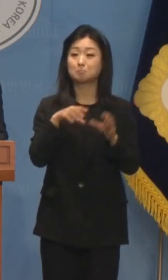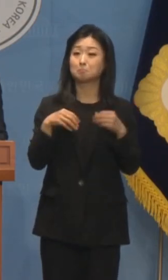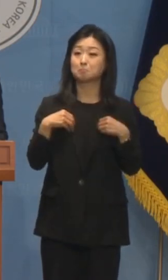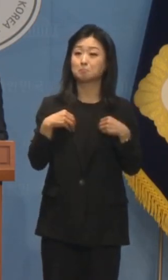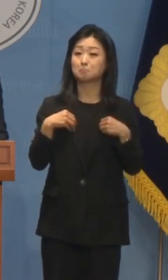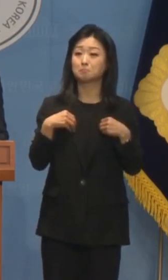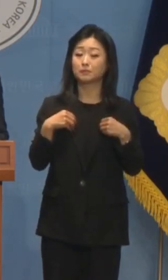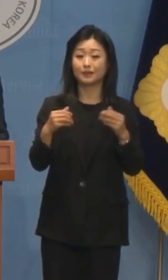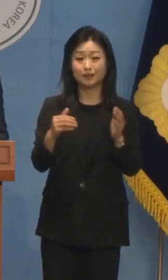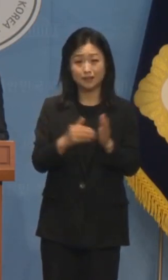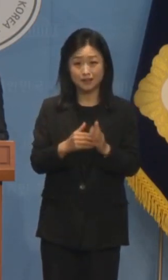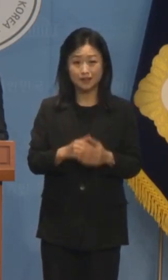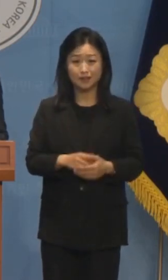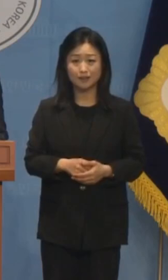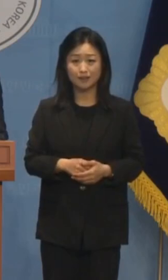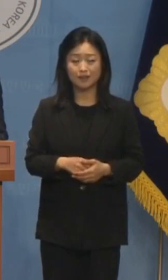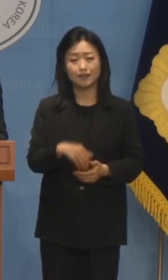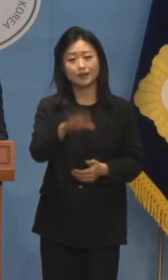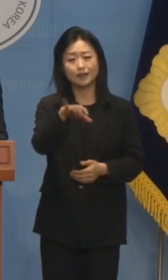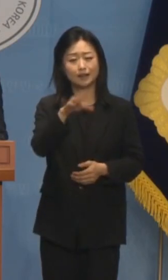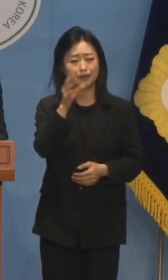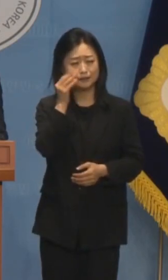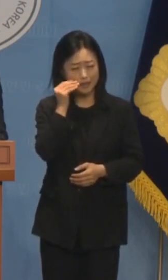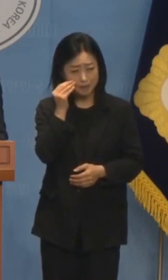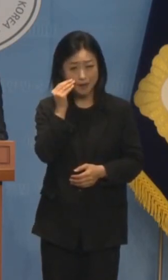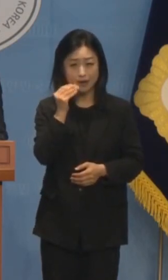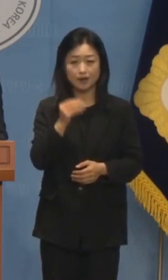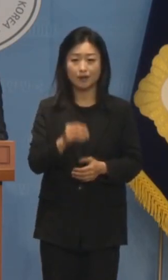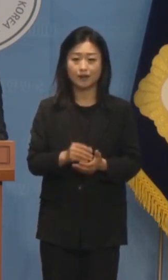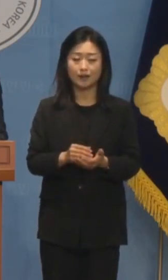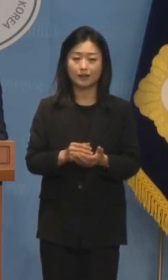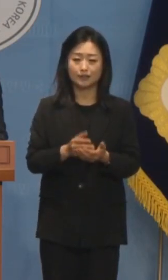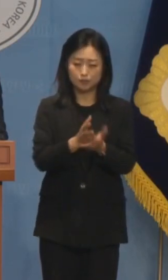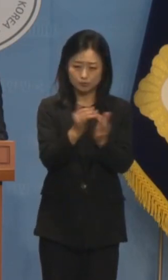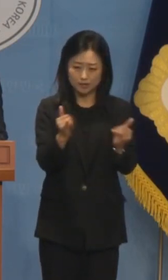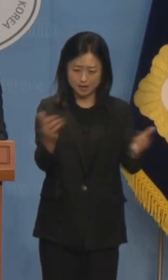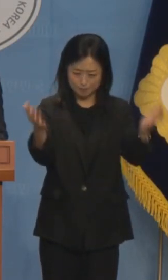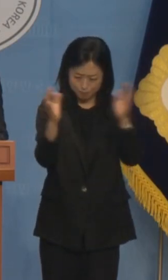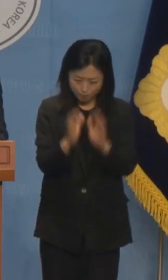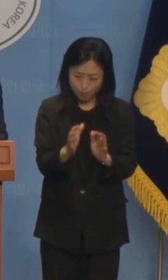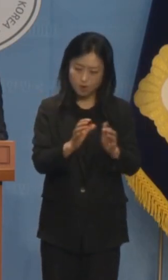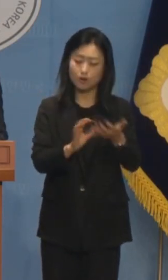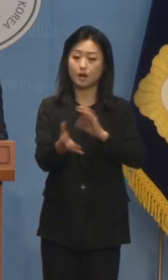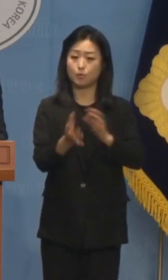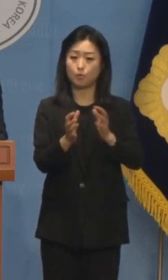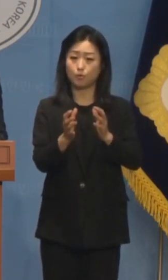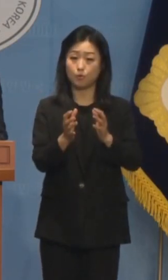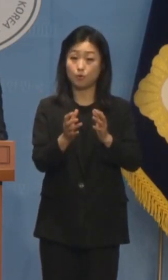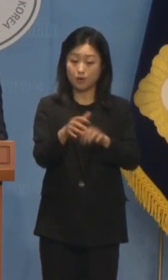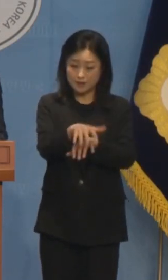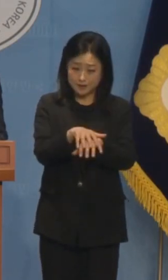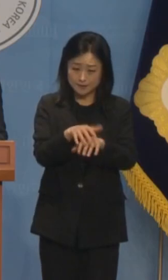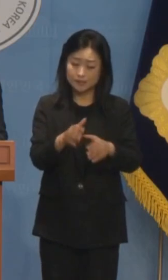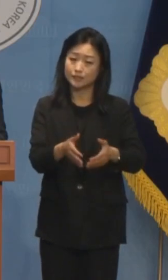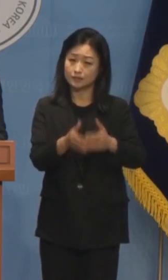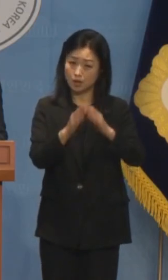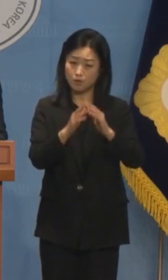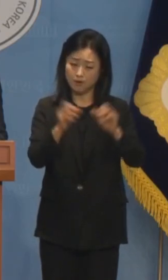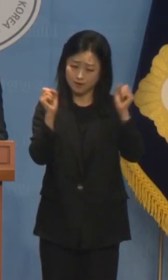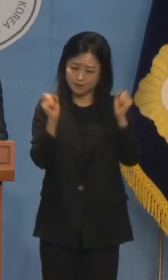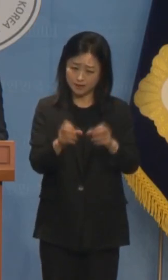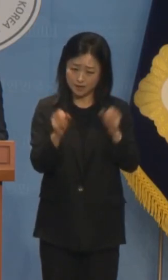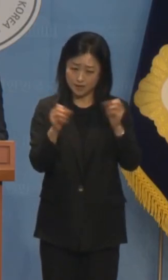있습니다. 적절한 대화 주체들을 논의 테이블에 불러앉히고 협의체를 내실 있게 구성하는 것